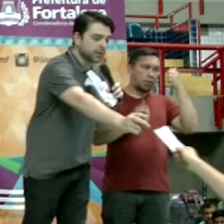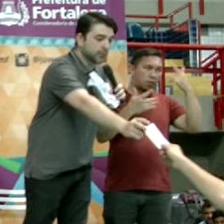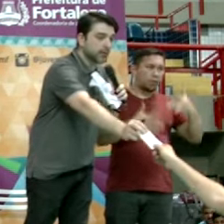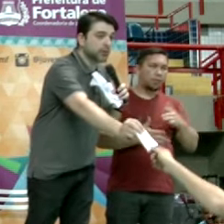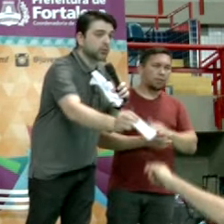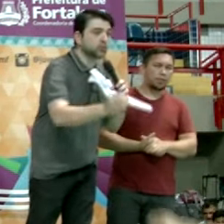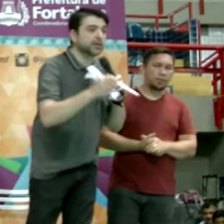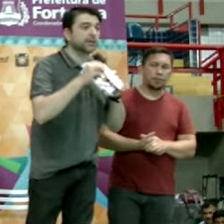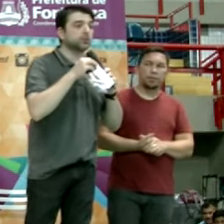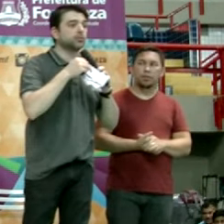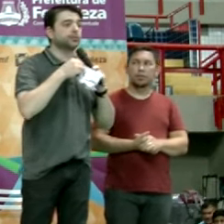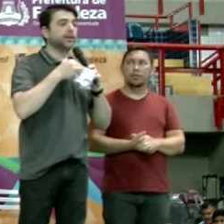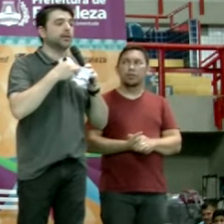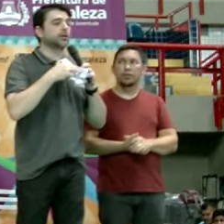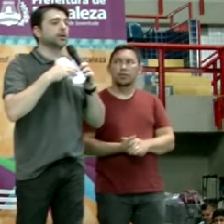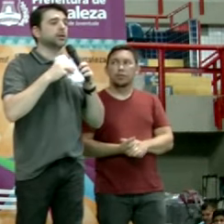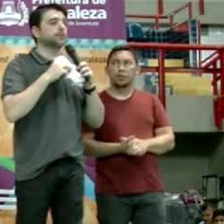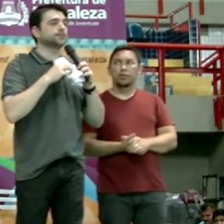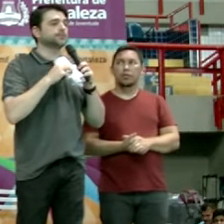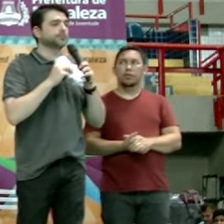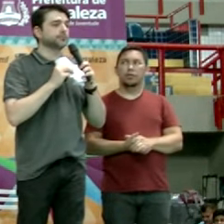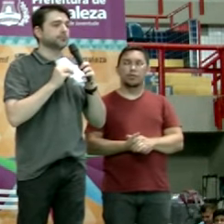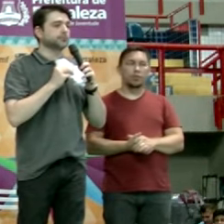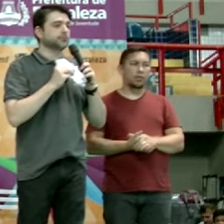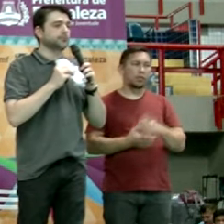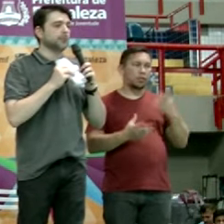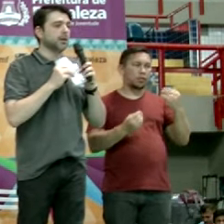Escuta o que eu vou dizer. Gente, eu estou com tanto bilhete aqui,